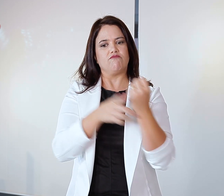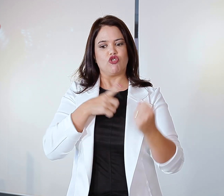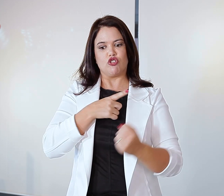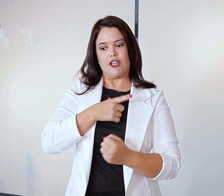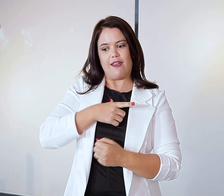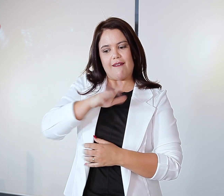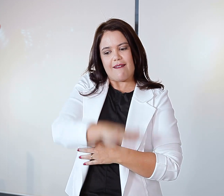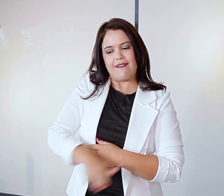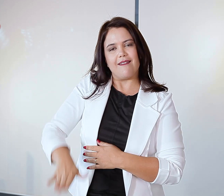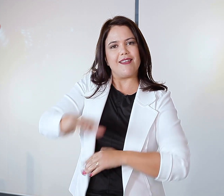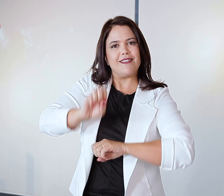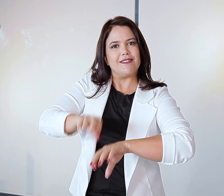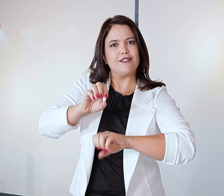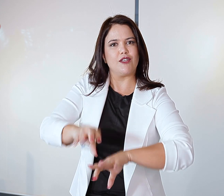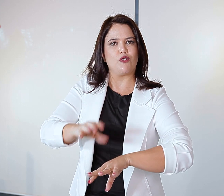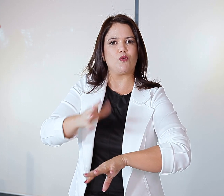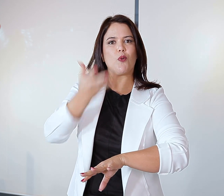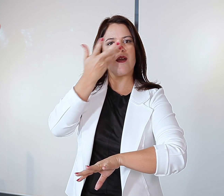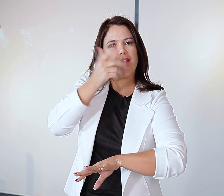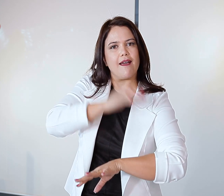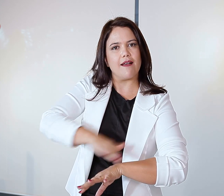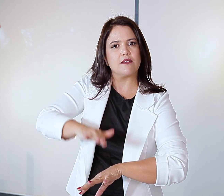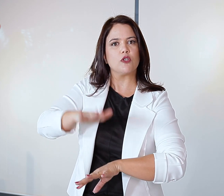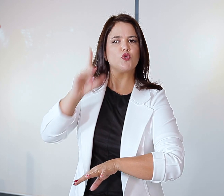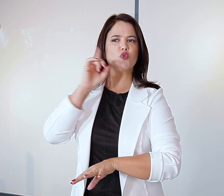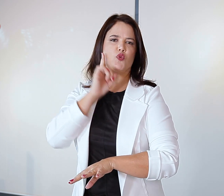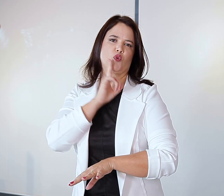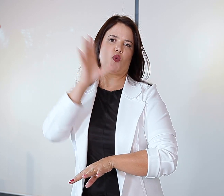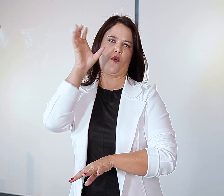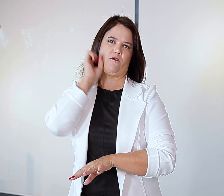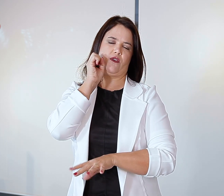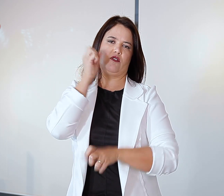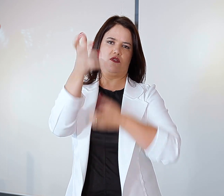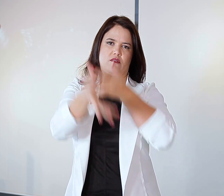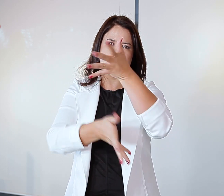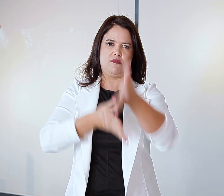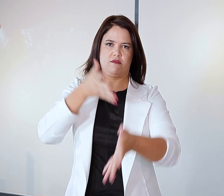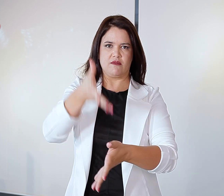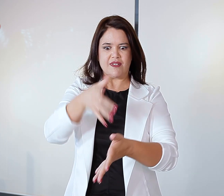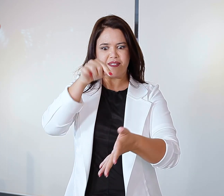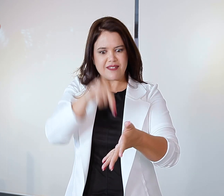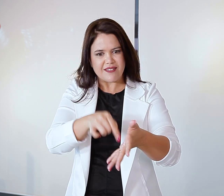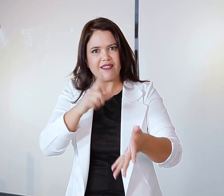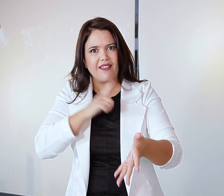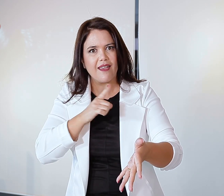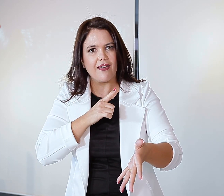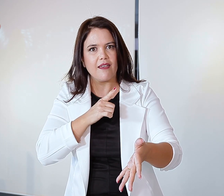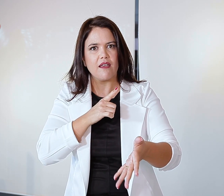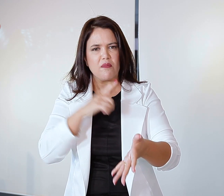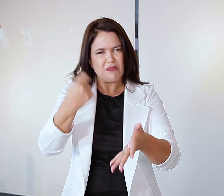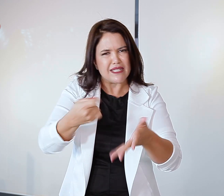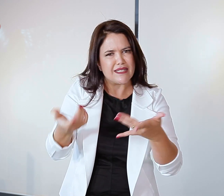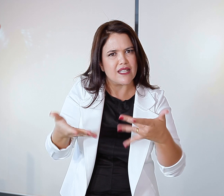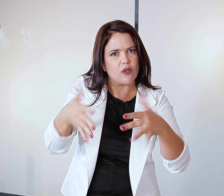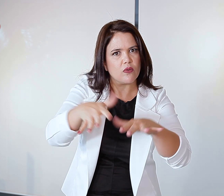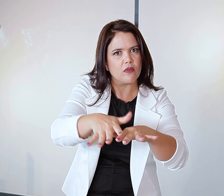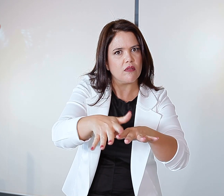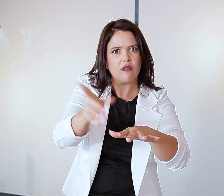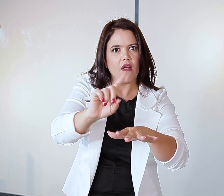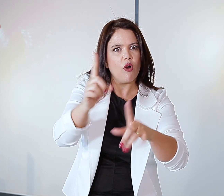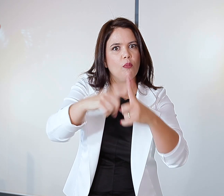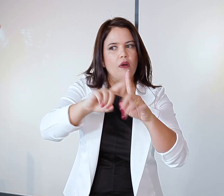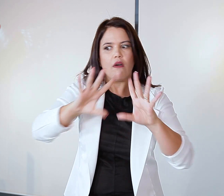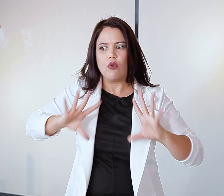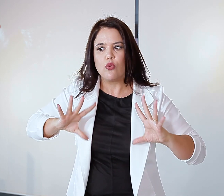são suficientes, são insuficientes? Qual é a opinião da pessoa surda? Acha que precisa mudar alguma coisa? Os espaços já